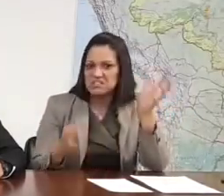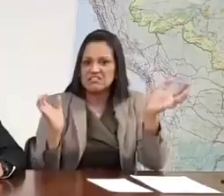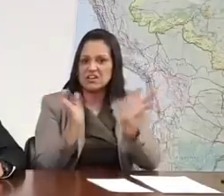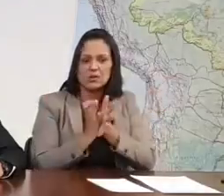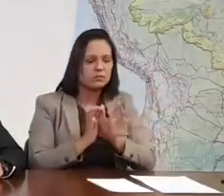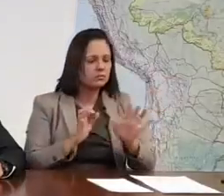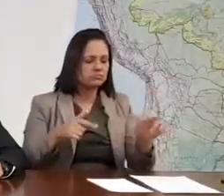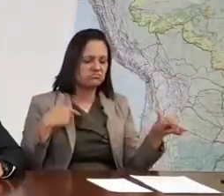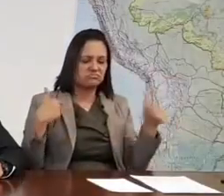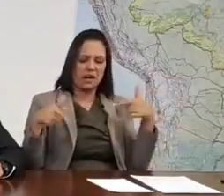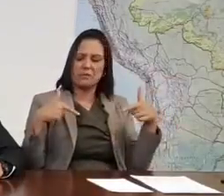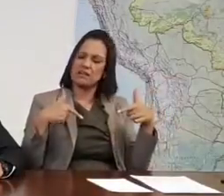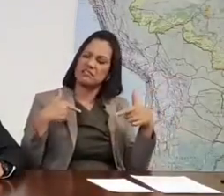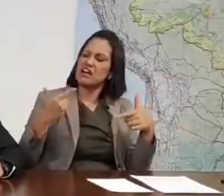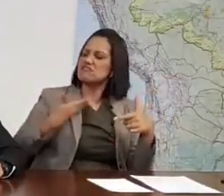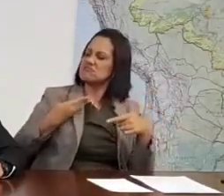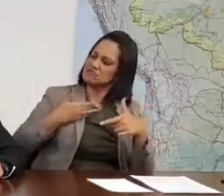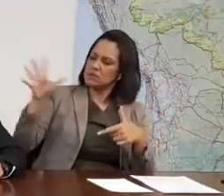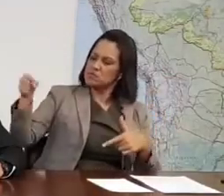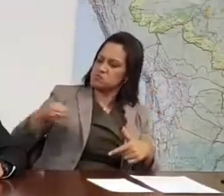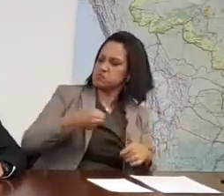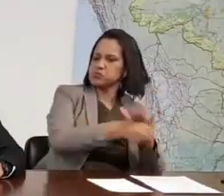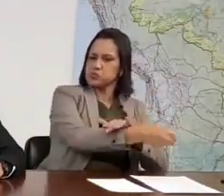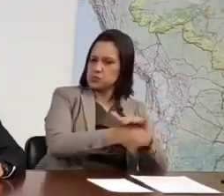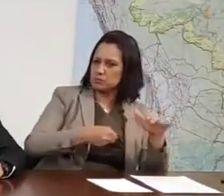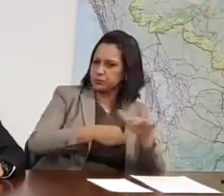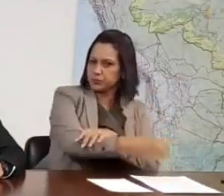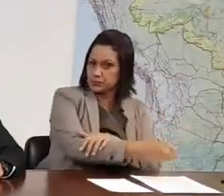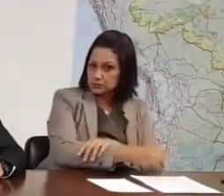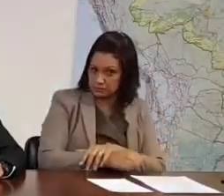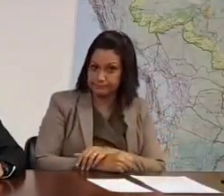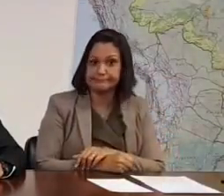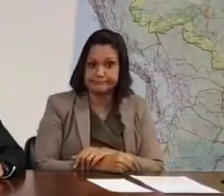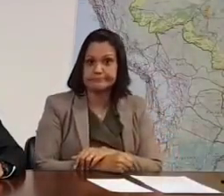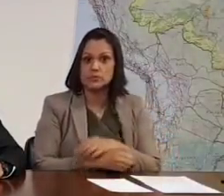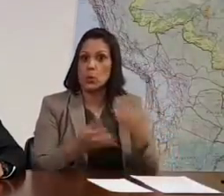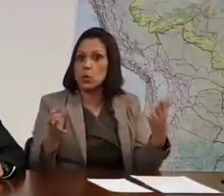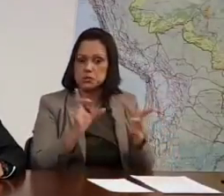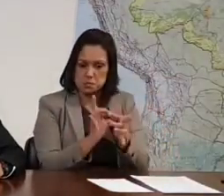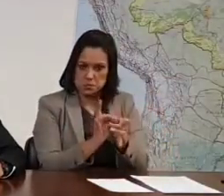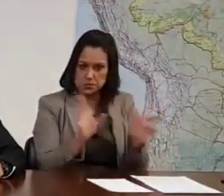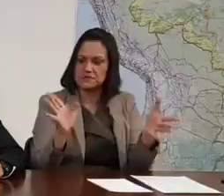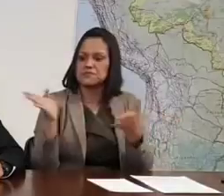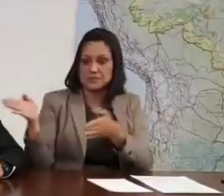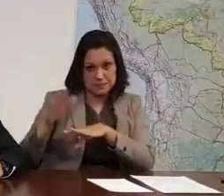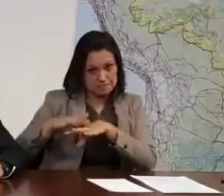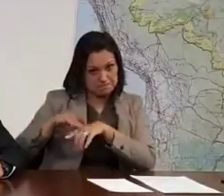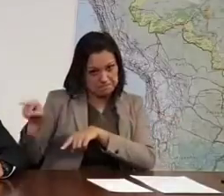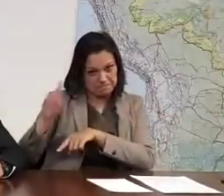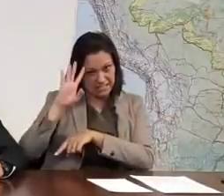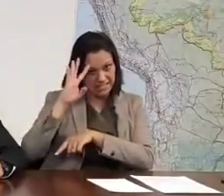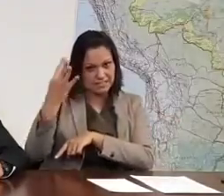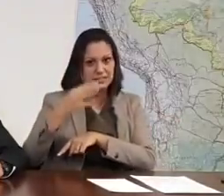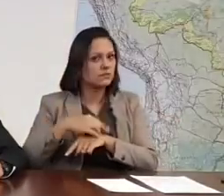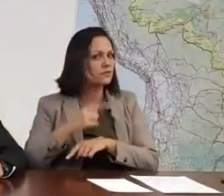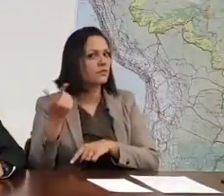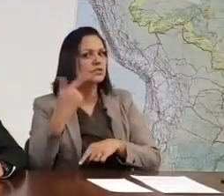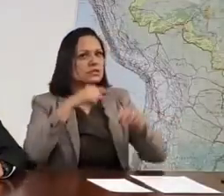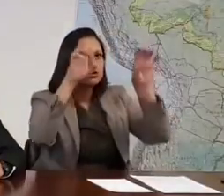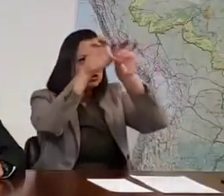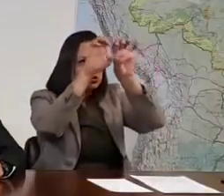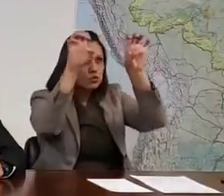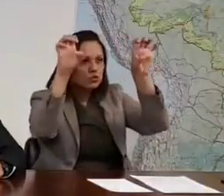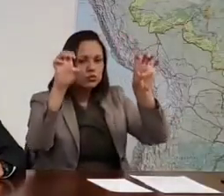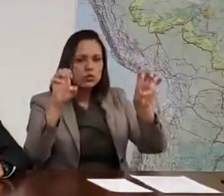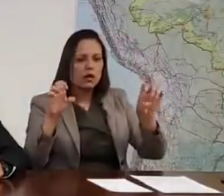apadrinhados políticos. Nós aprovamos hoje, fruto da decisão do presidente, uma estrutura, Jesus,